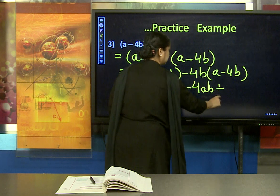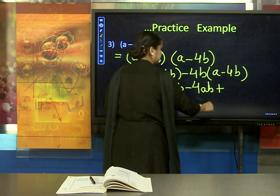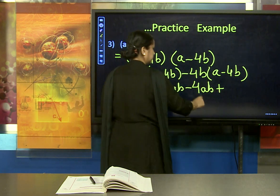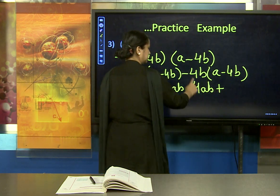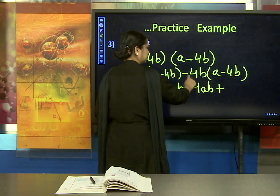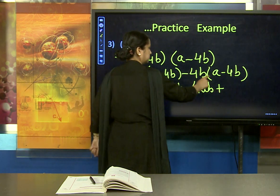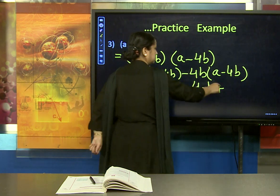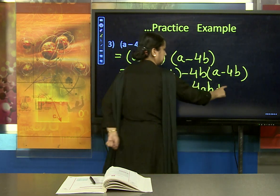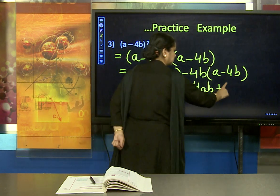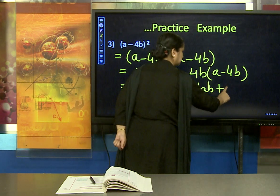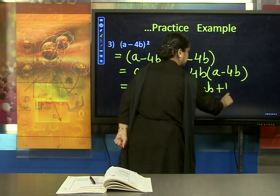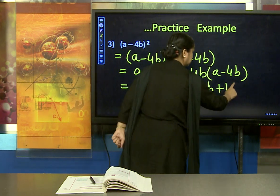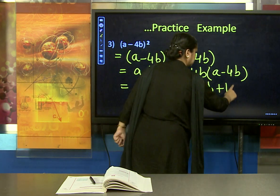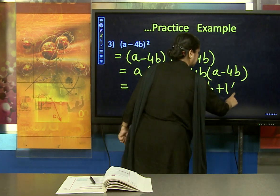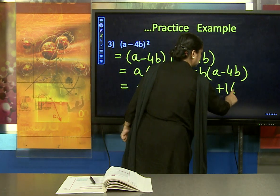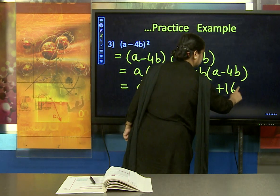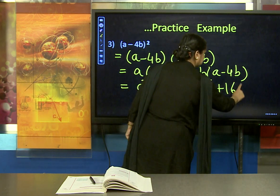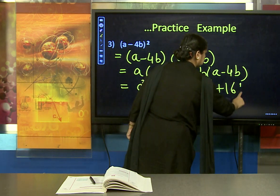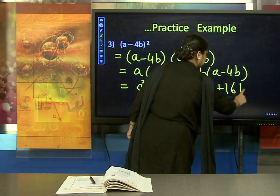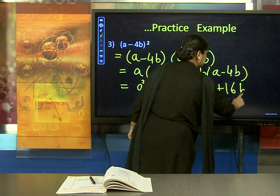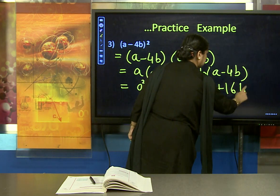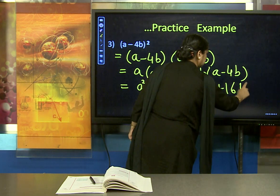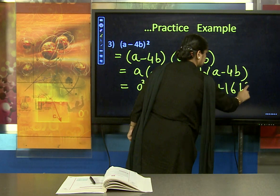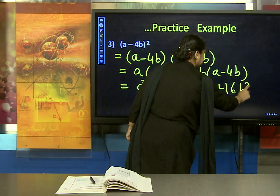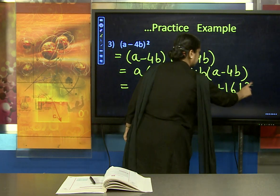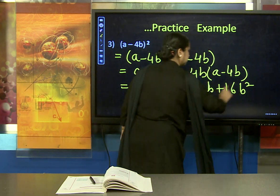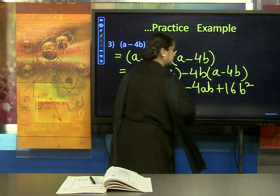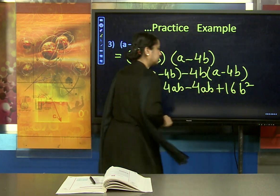अब ये मल्टीप्लाई होके माइनस माइनस प्लस 16b²।